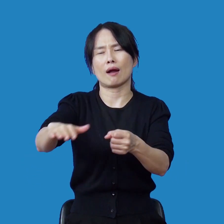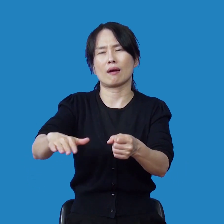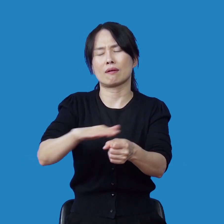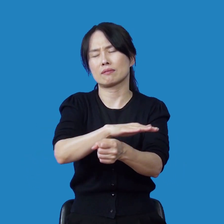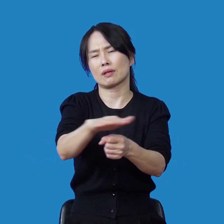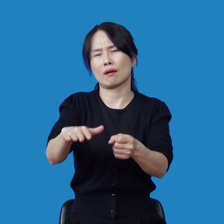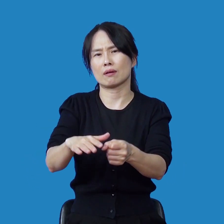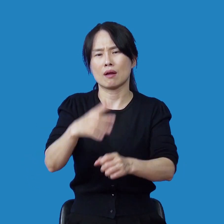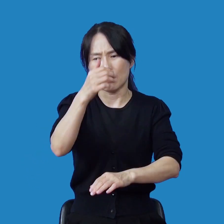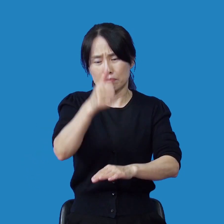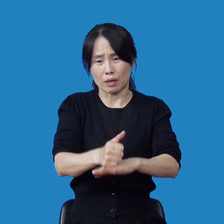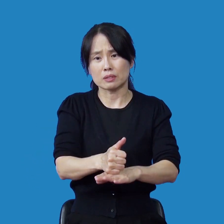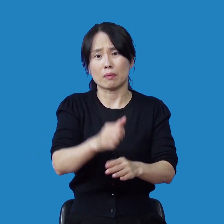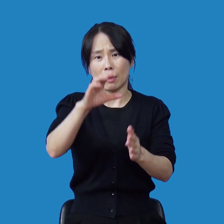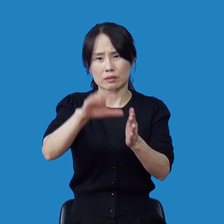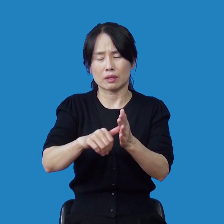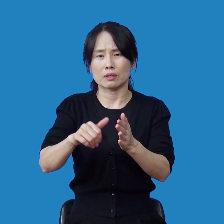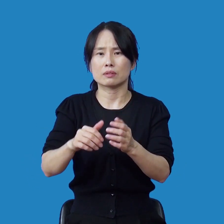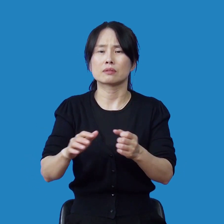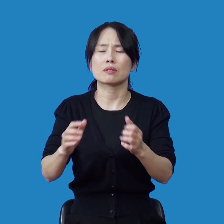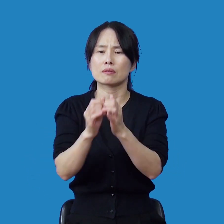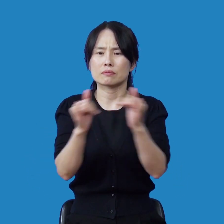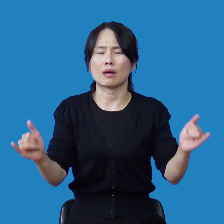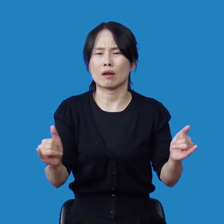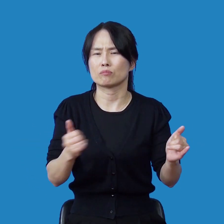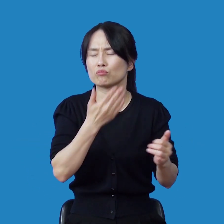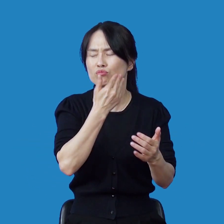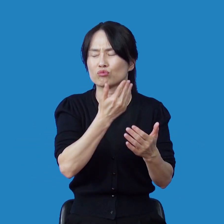찾습니다. 사람이 보고 싶습니다.